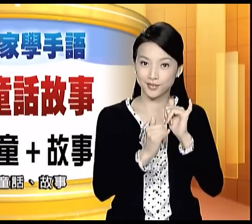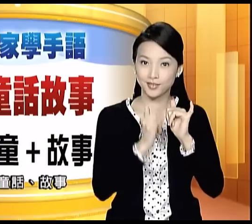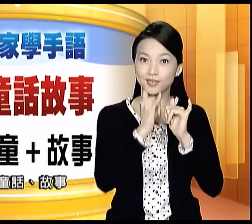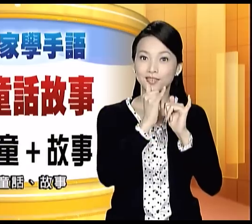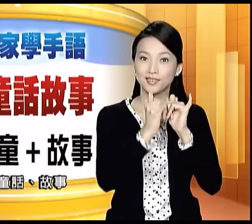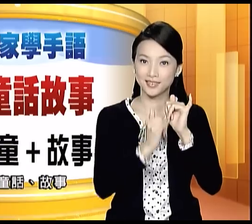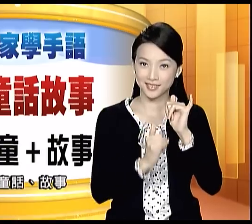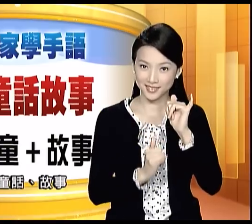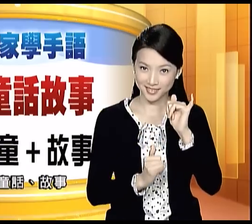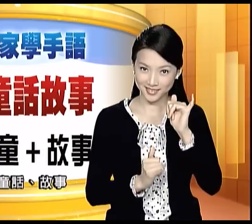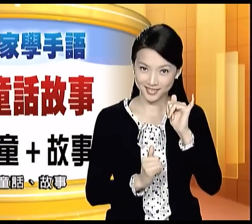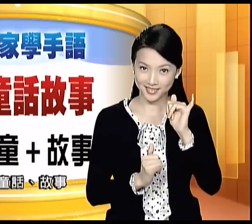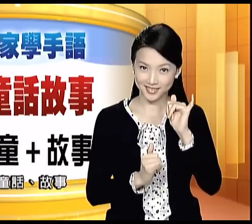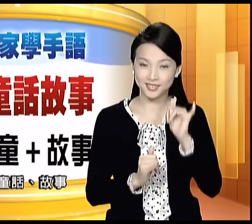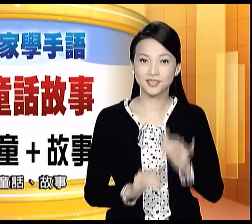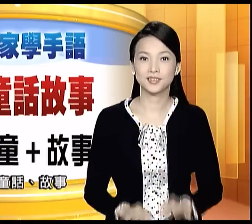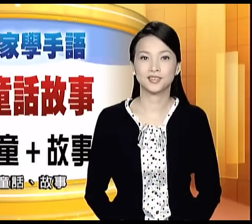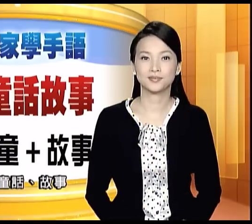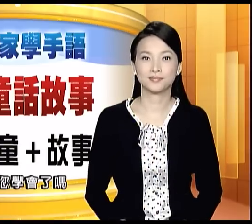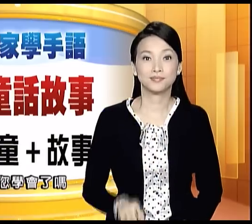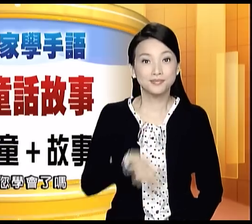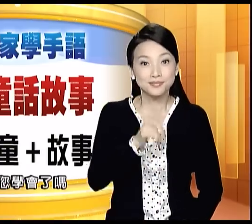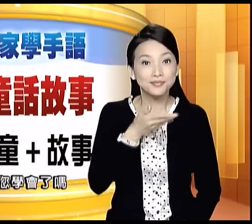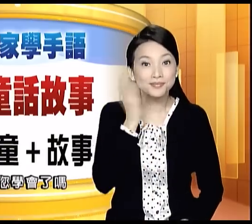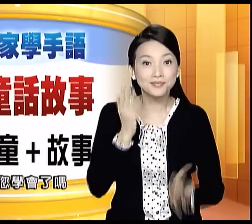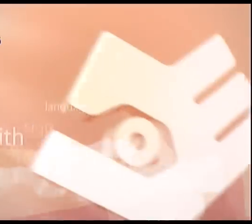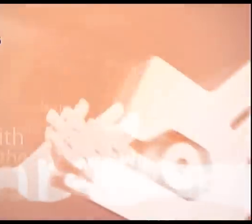事，这样您学会了吗？